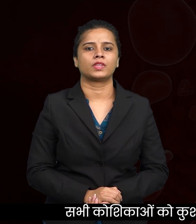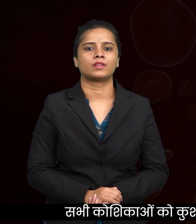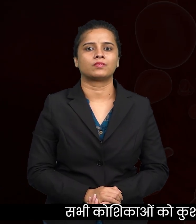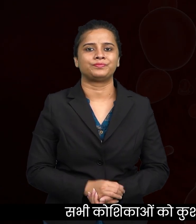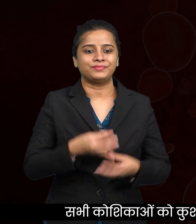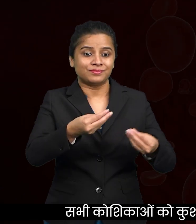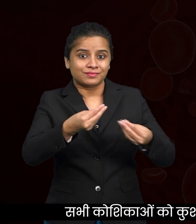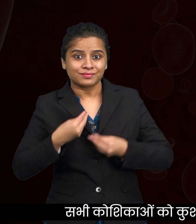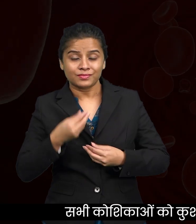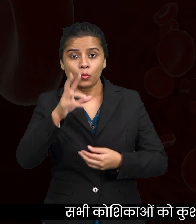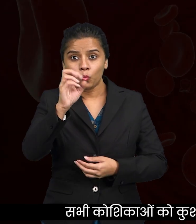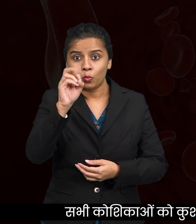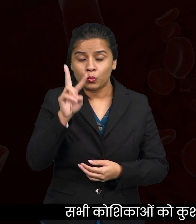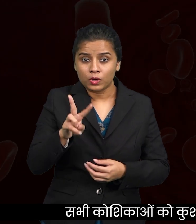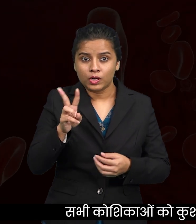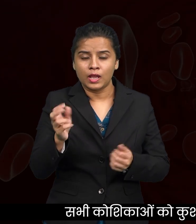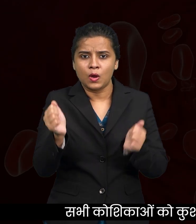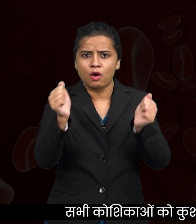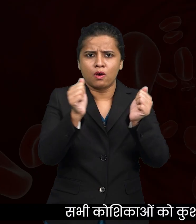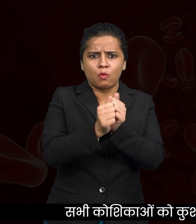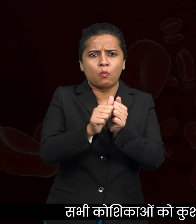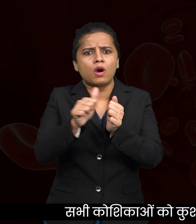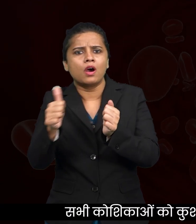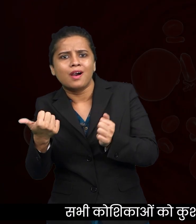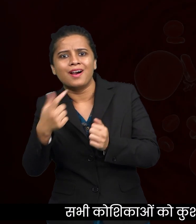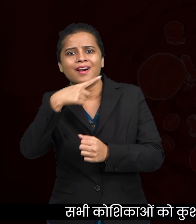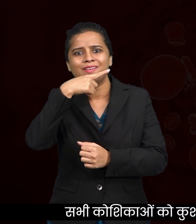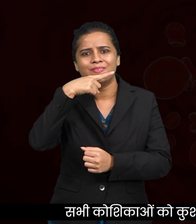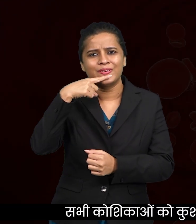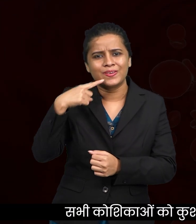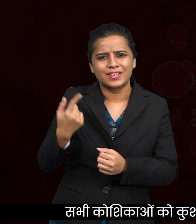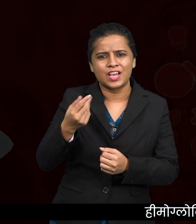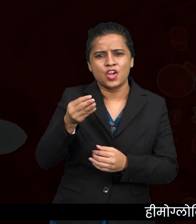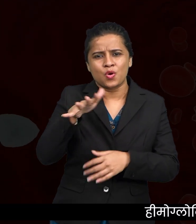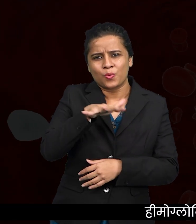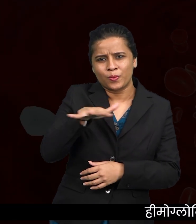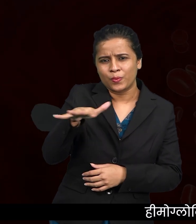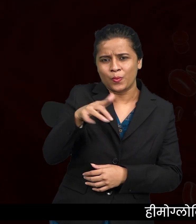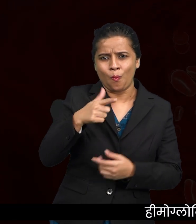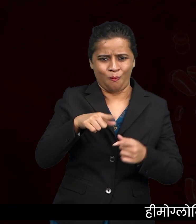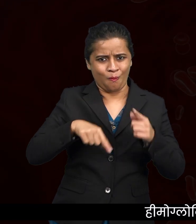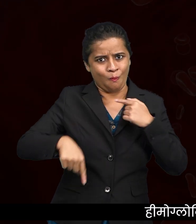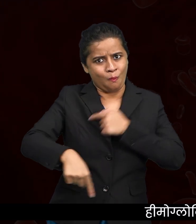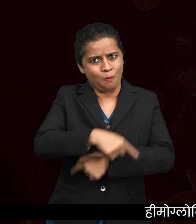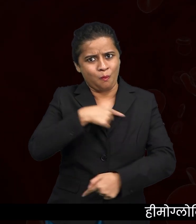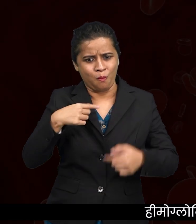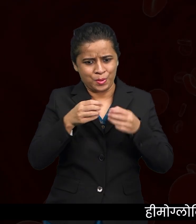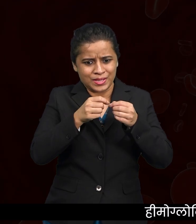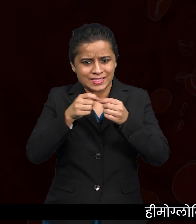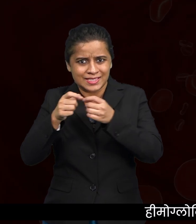सभी कोशिकाओं को कुशलपूर्वक ऑक्सीजन को प्रदान करना हीमोग्लोबिन के बिना मुश्किल